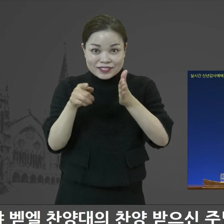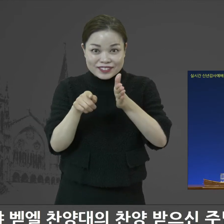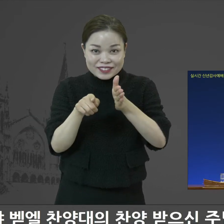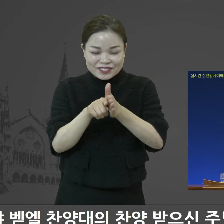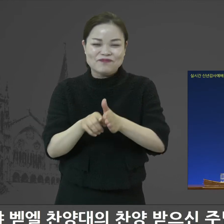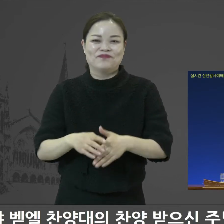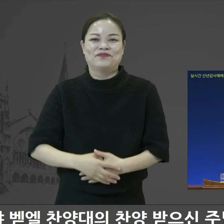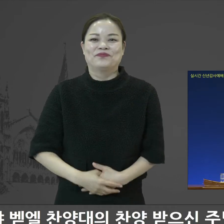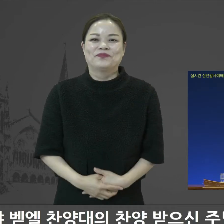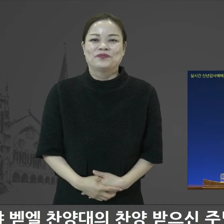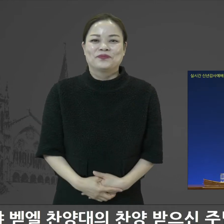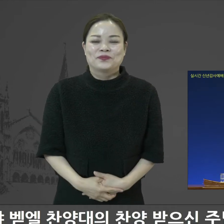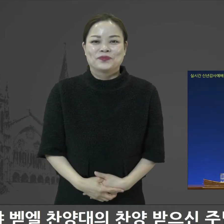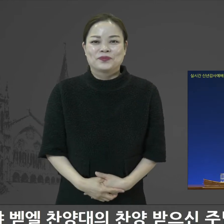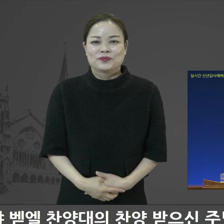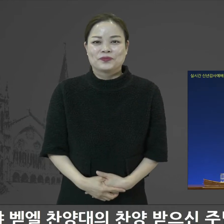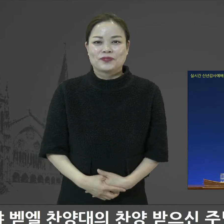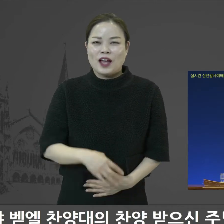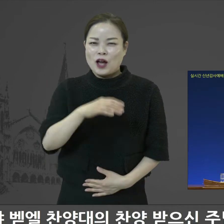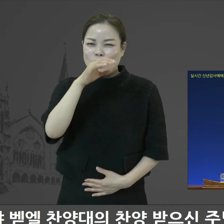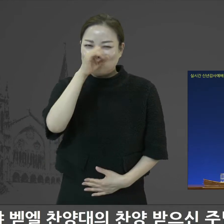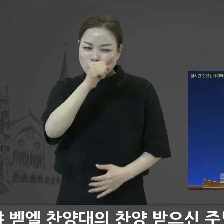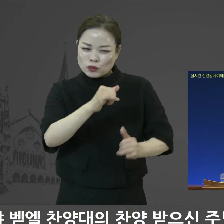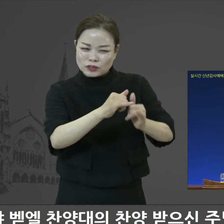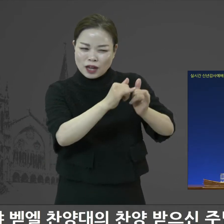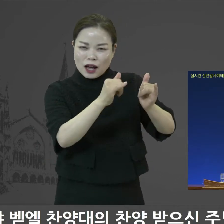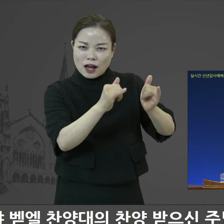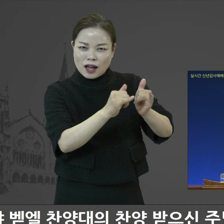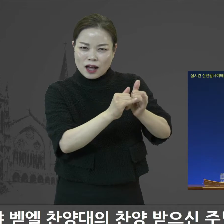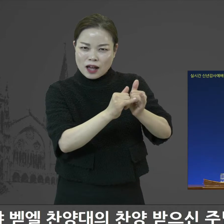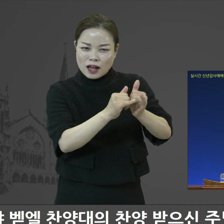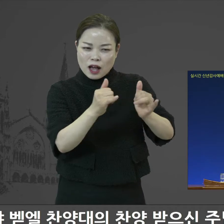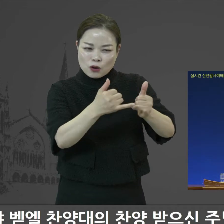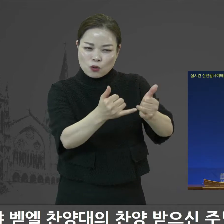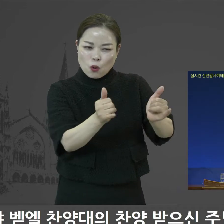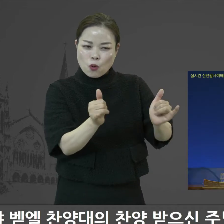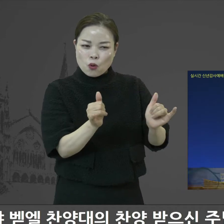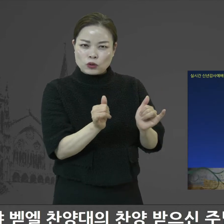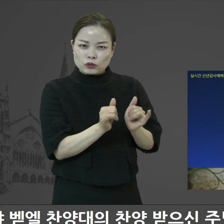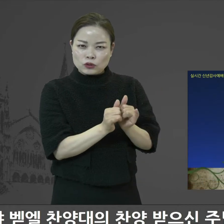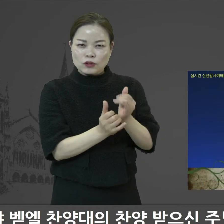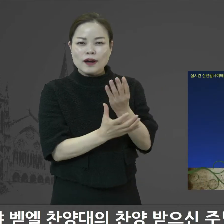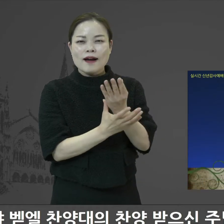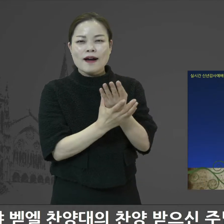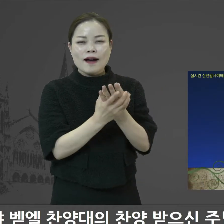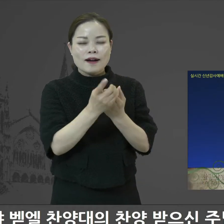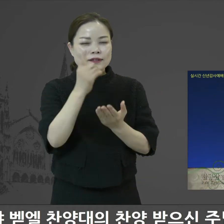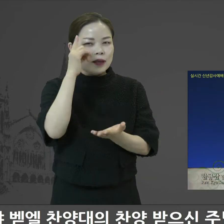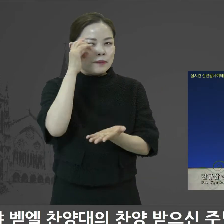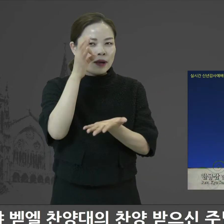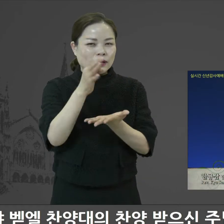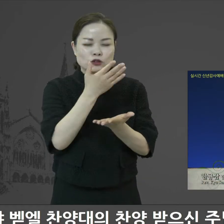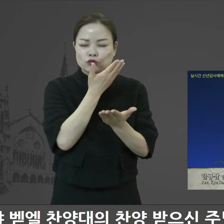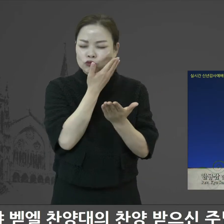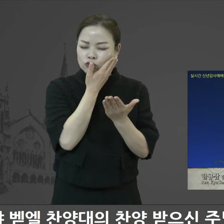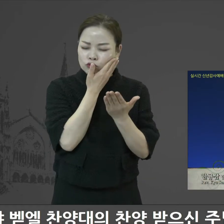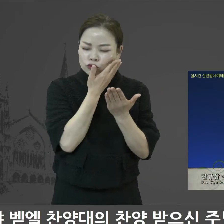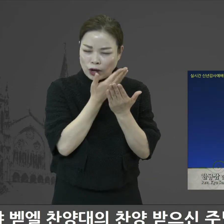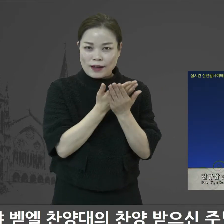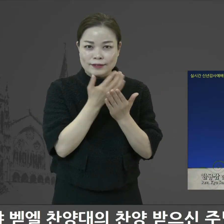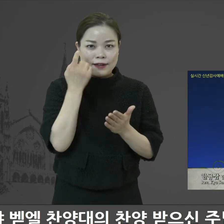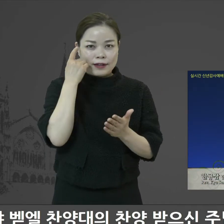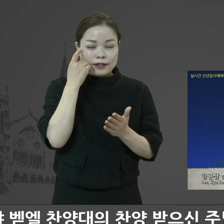확신합니다. 좋은 사회나 공동체는 하나됨의 가치를 소중히 여기며